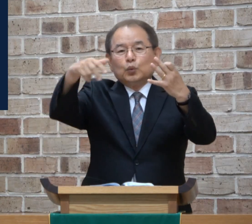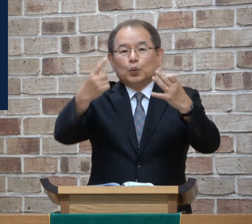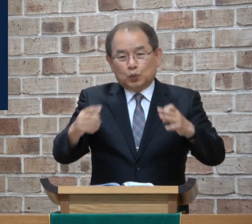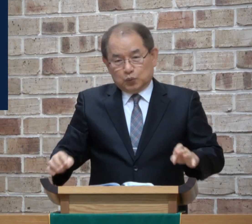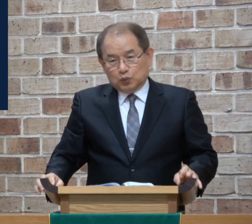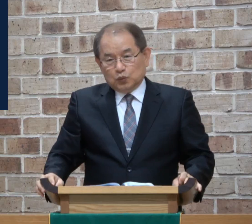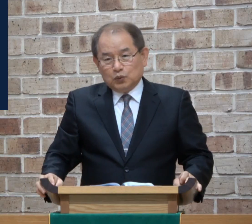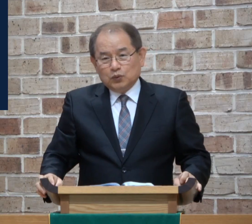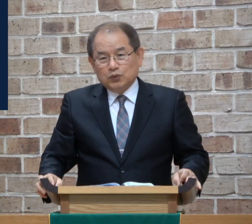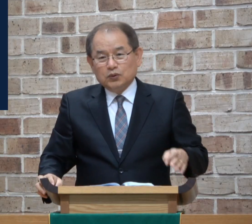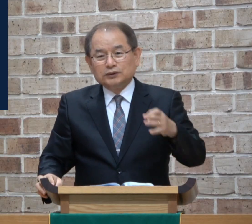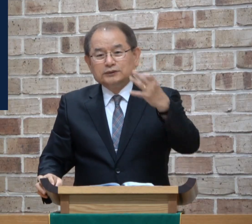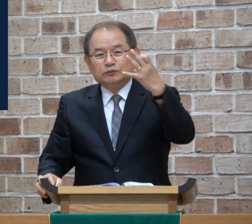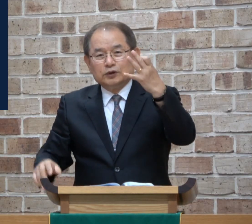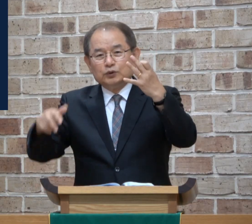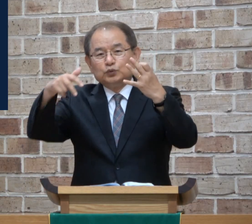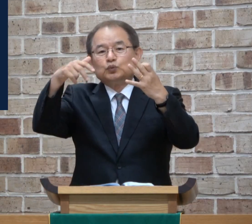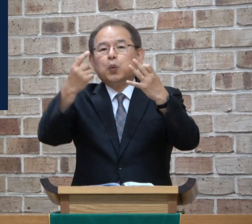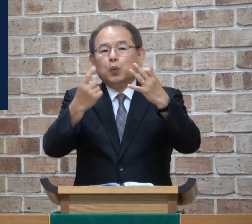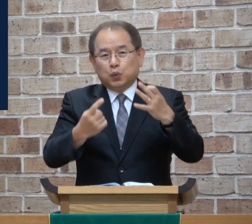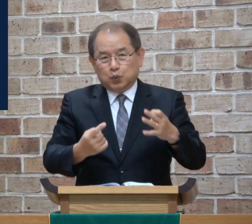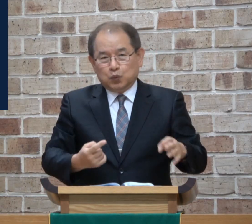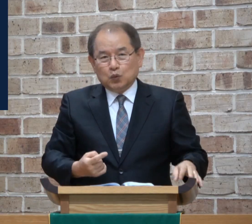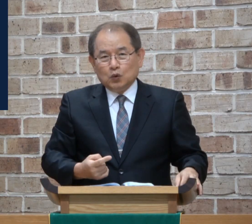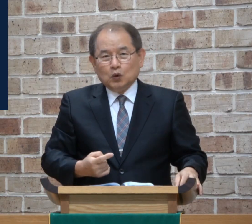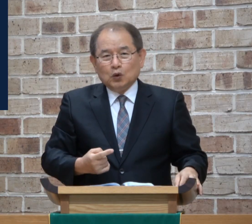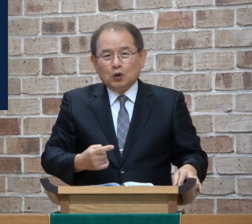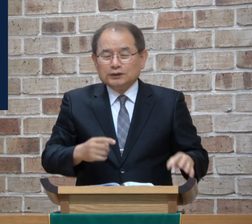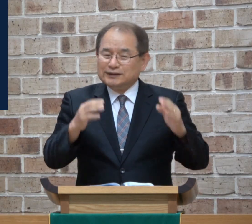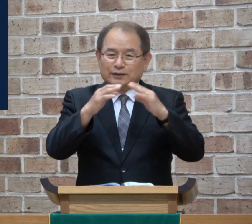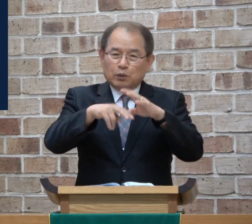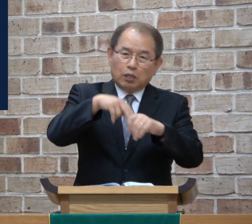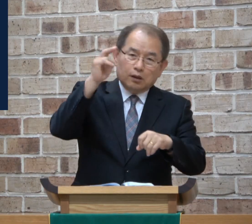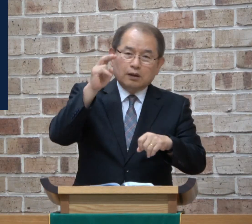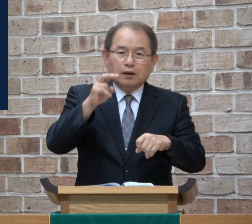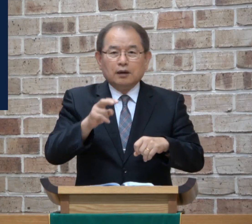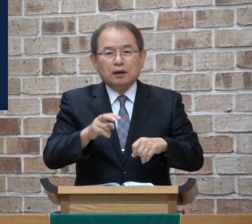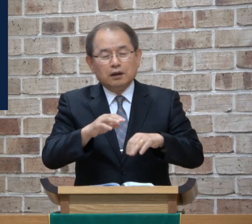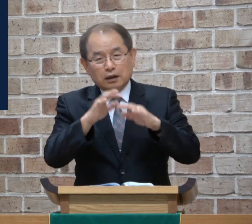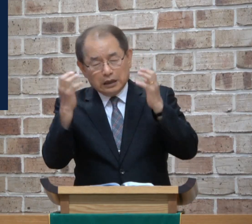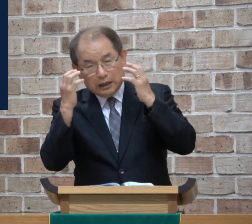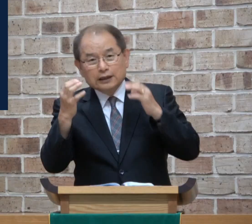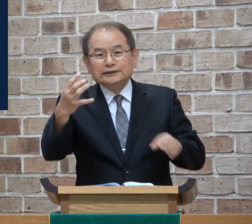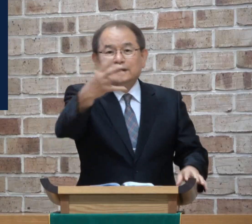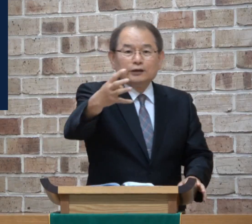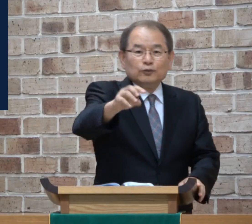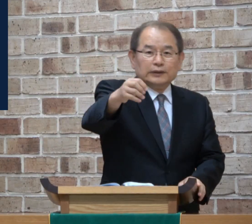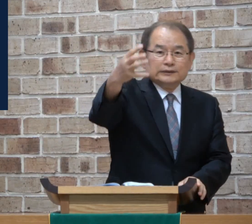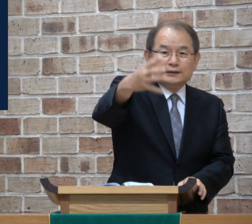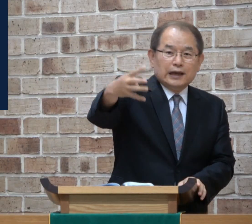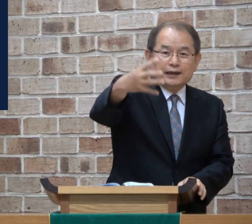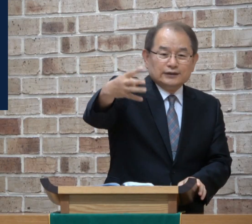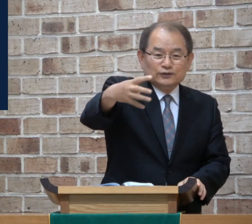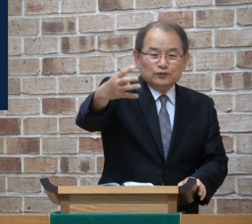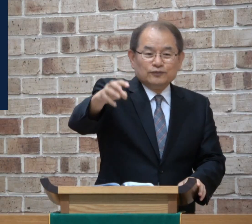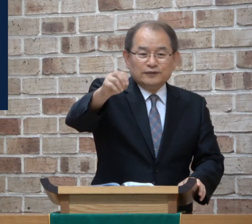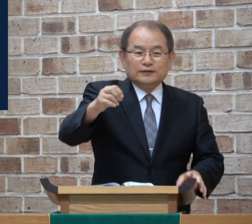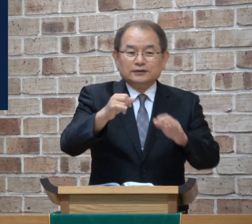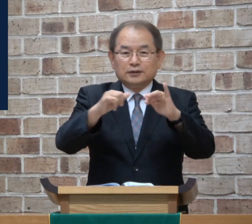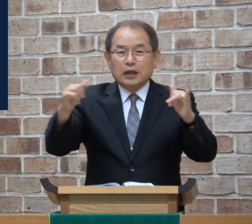무려 금액으로 14조 원이나 된다고 합니다. 그리고 이재민들은 4천만 명을 육박했습니다.